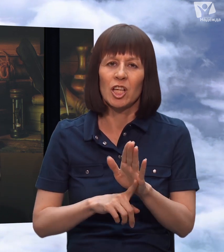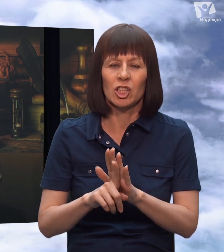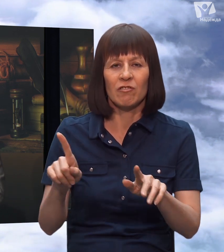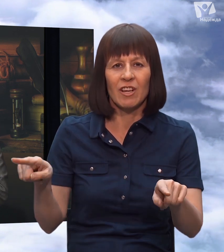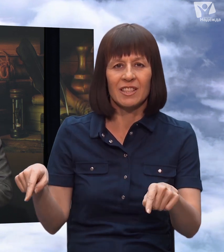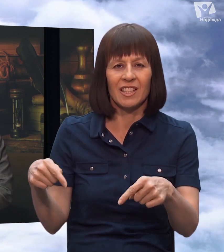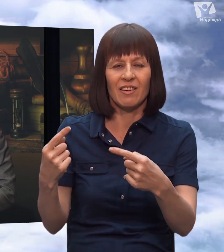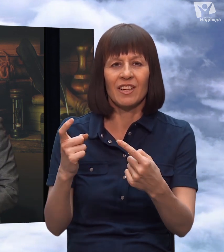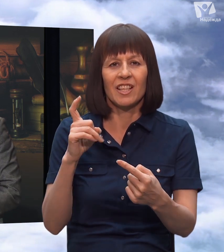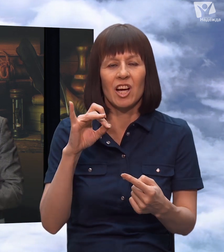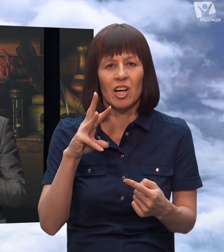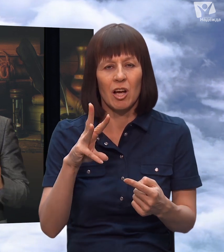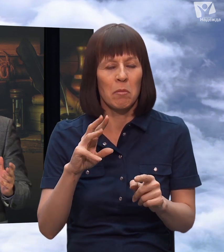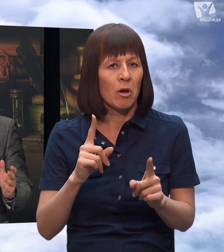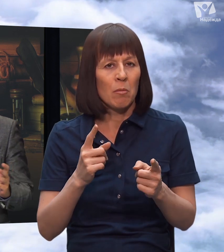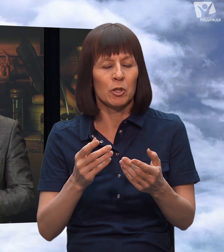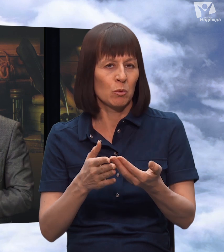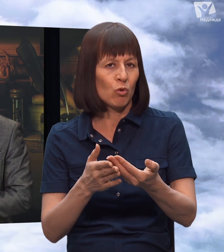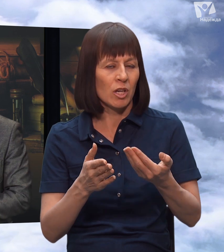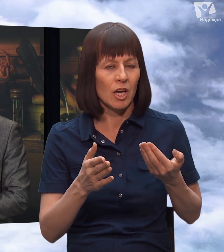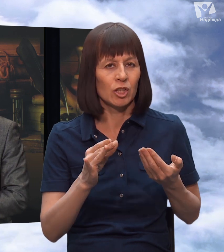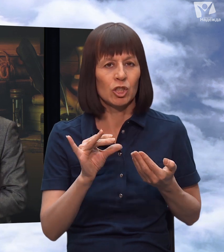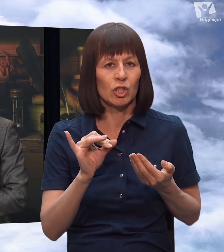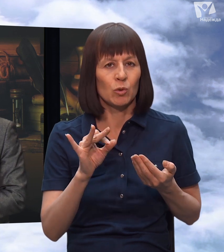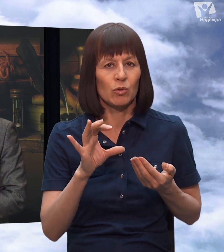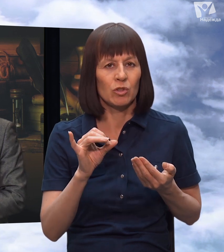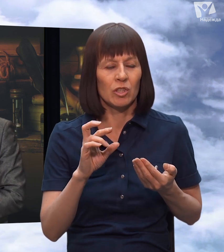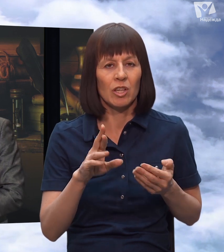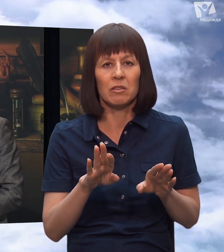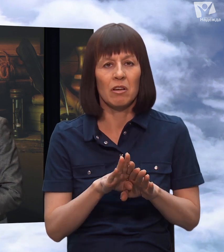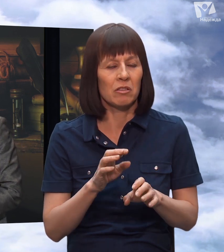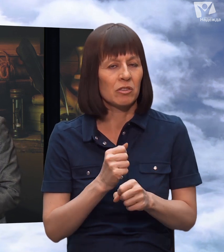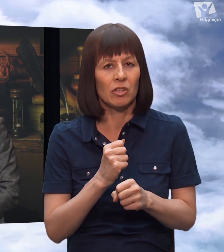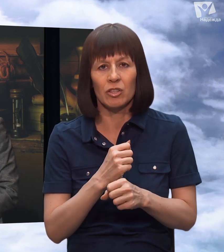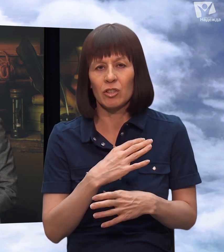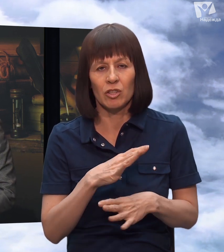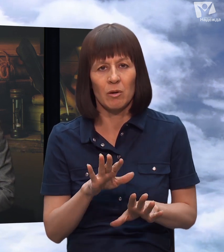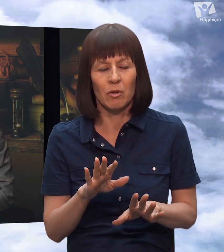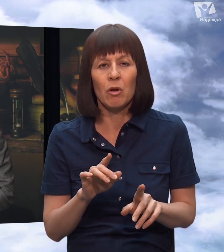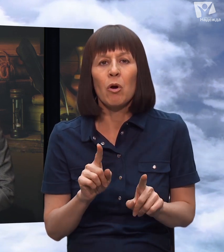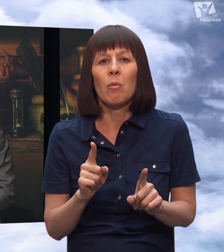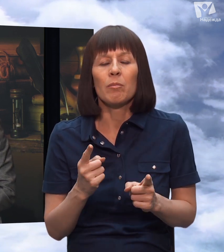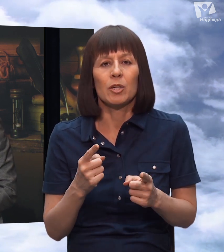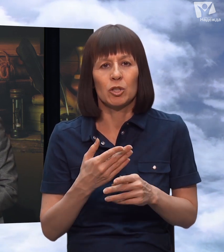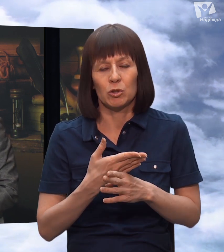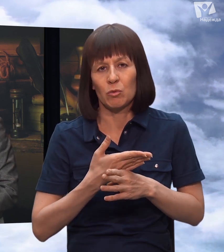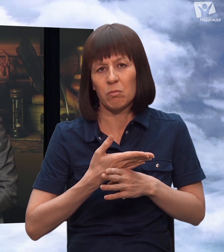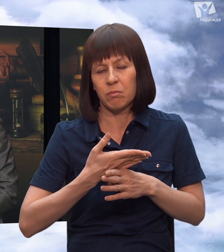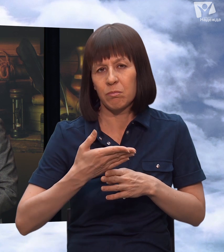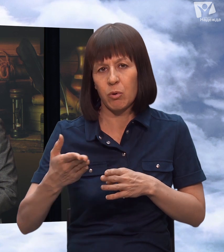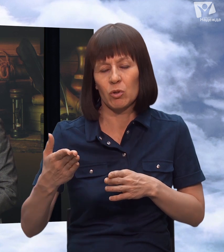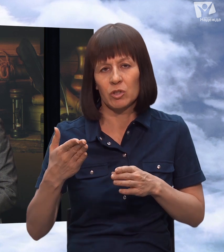приступить ну наверное главному делу своей жизни своего царства восстановлению